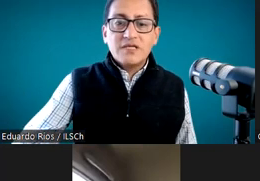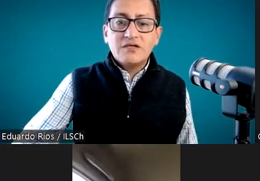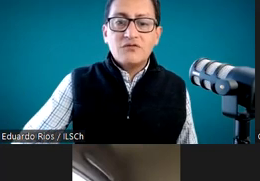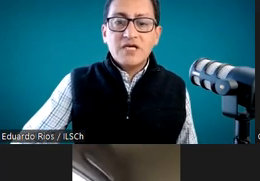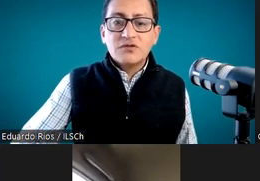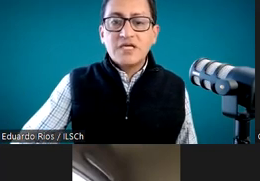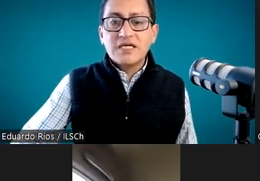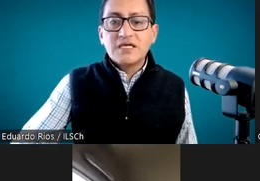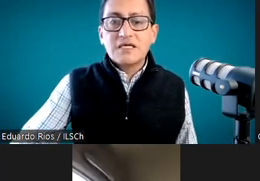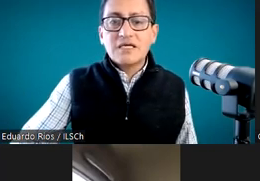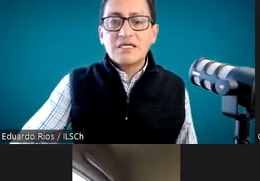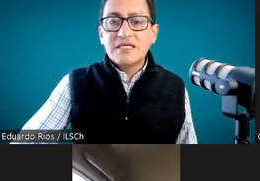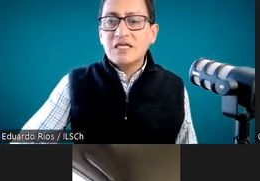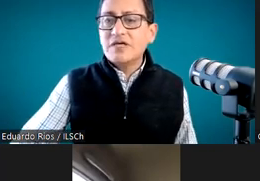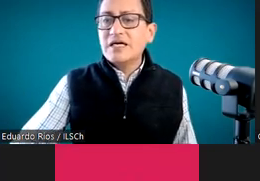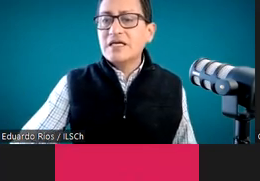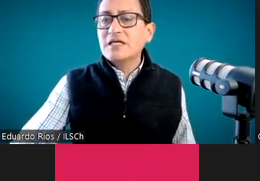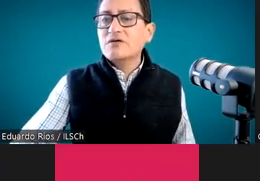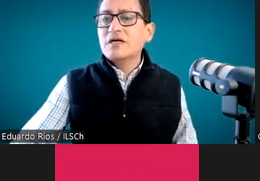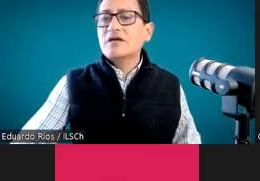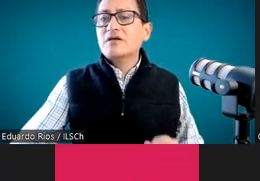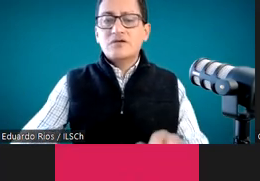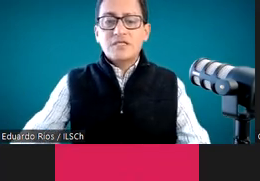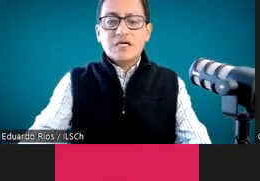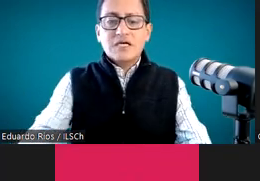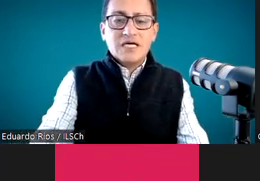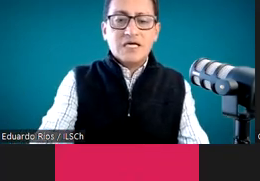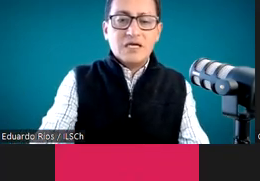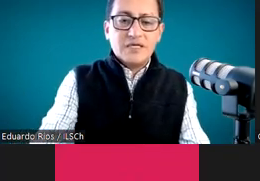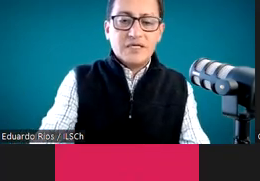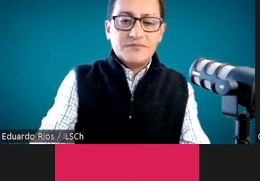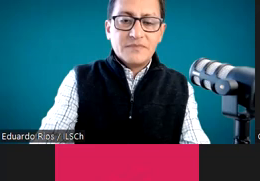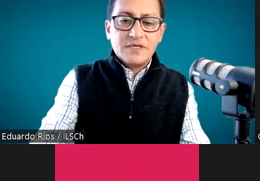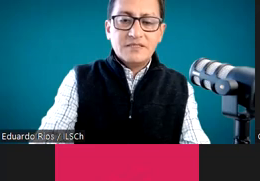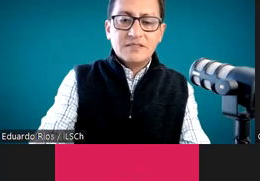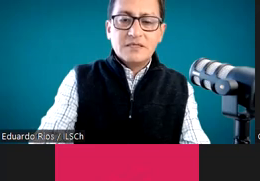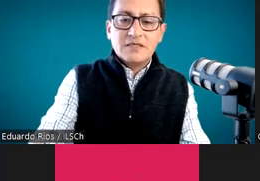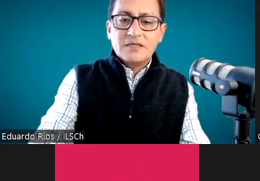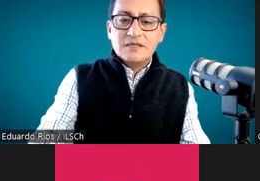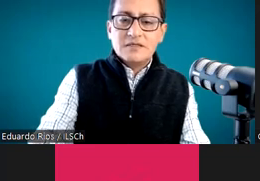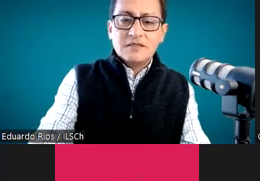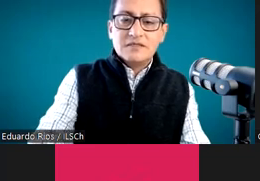Pueden anotar, yo lo voy a subir aquí en el chat, le voy a dejar escrito dónde está ubicada la página. Es